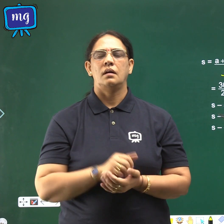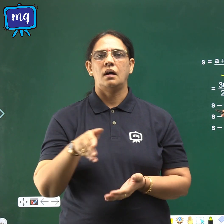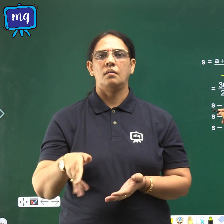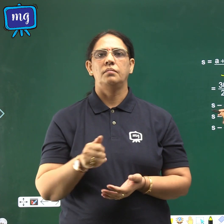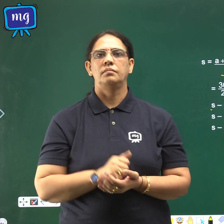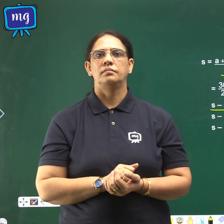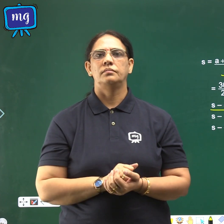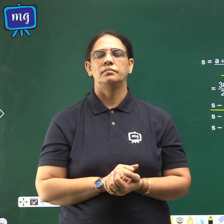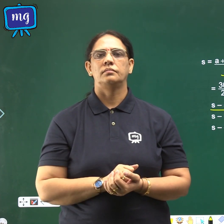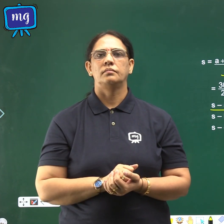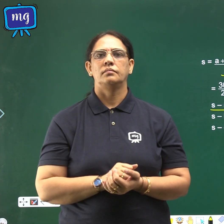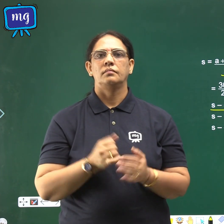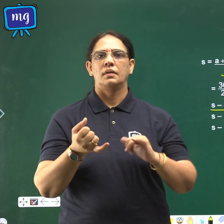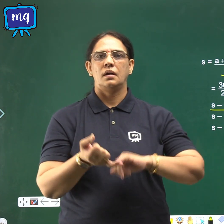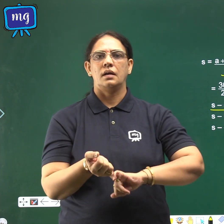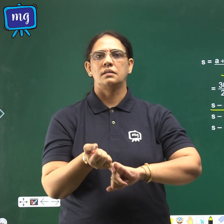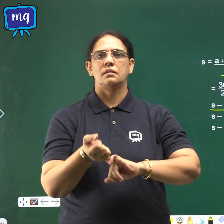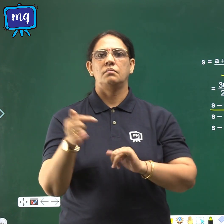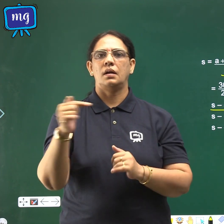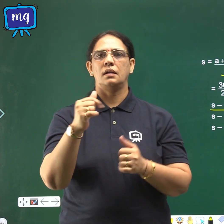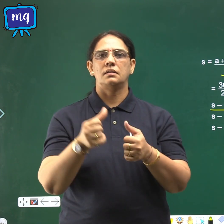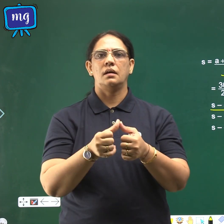अब एस माइनस ए